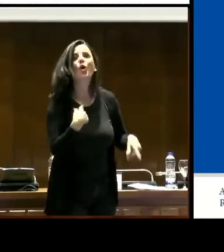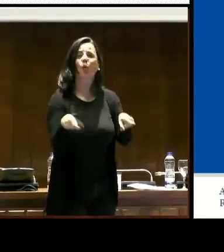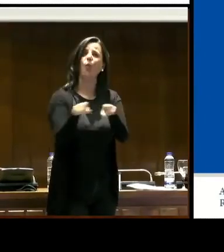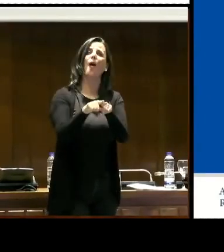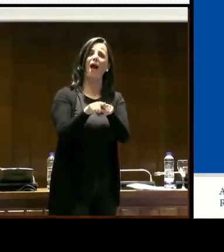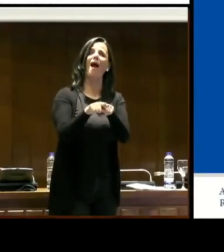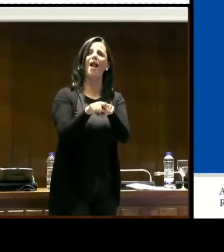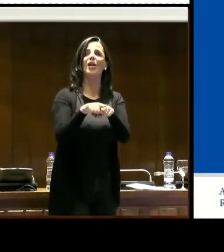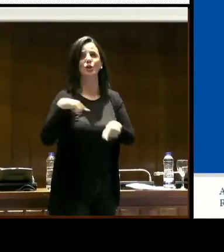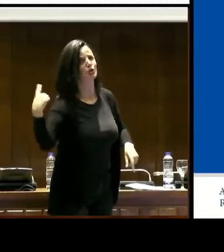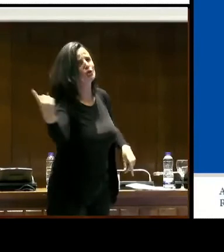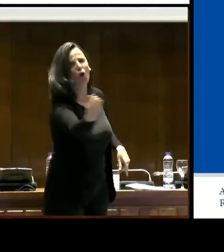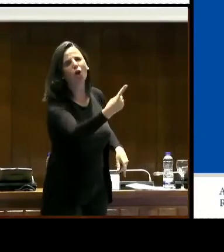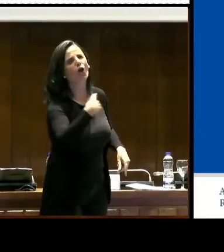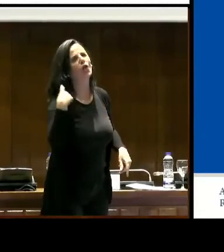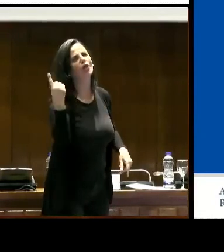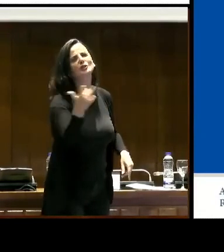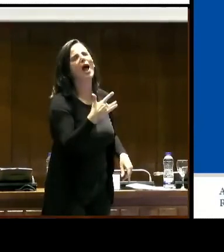Querer lo que ellos han querido.